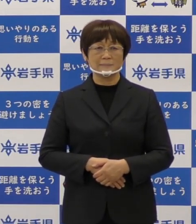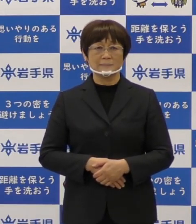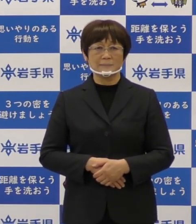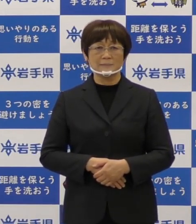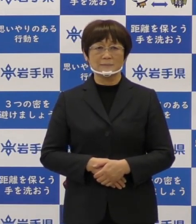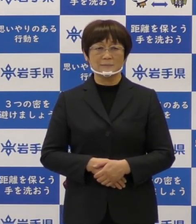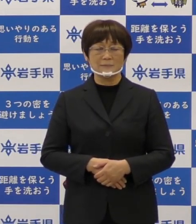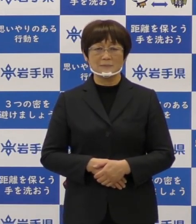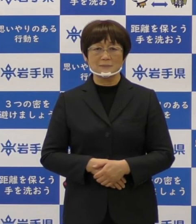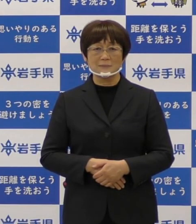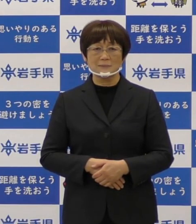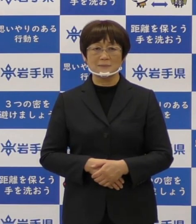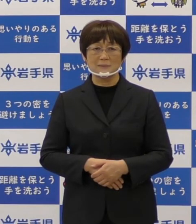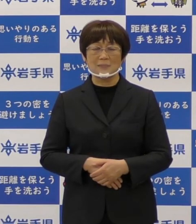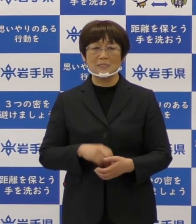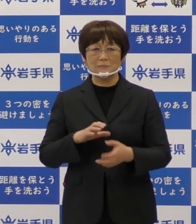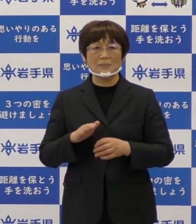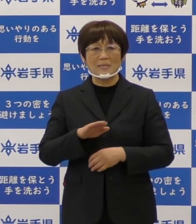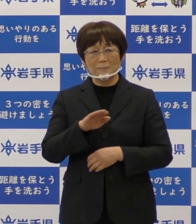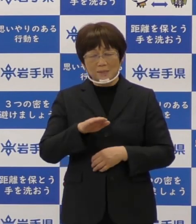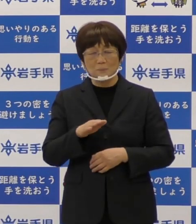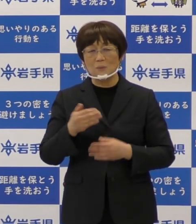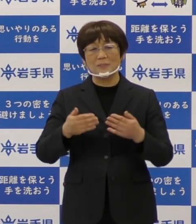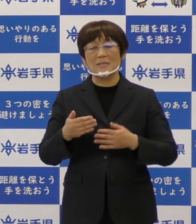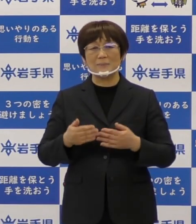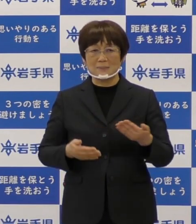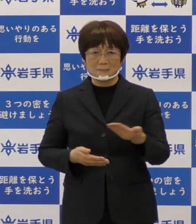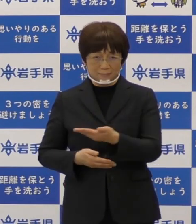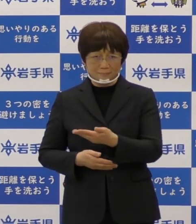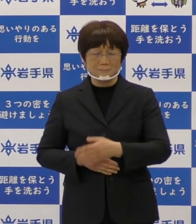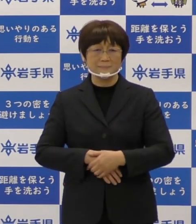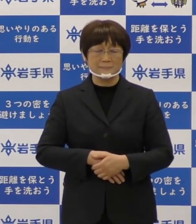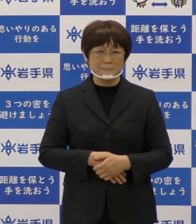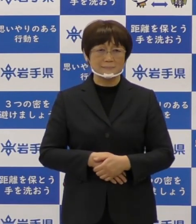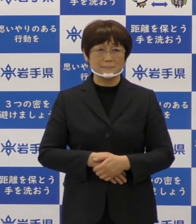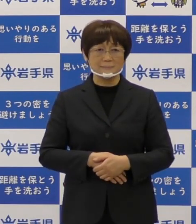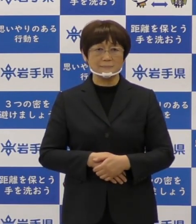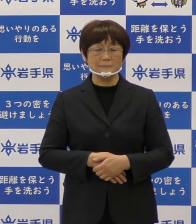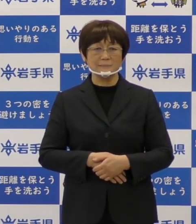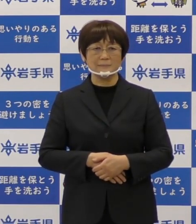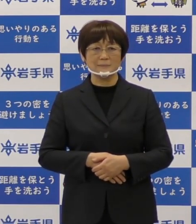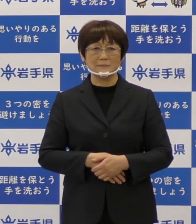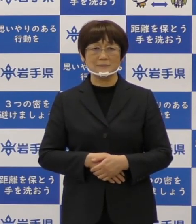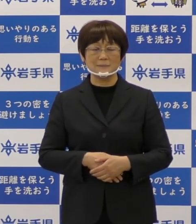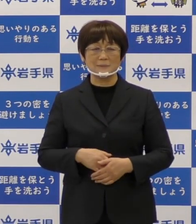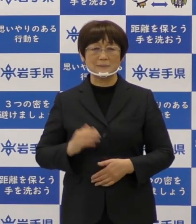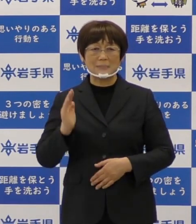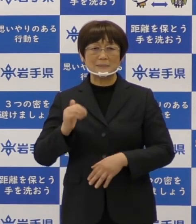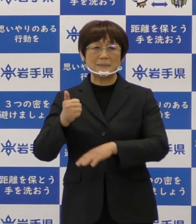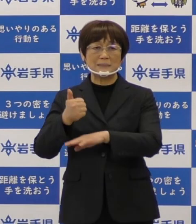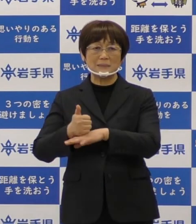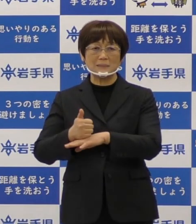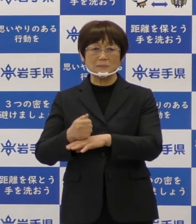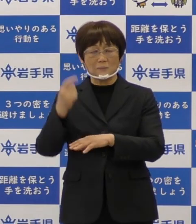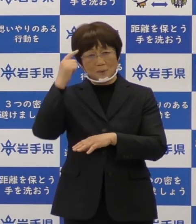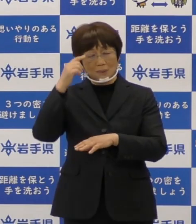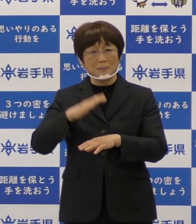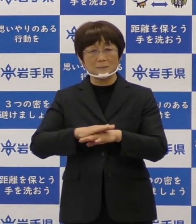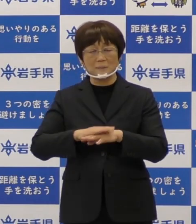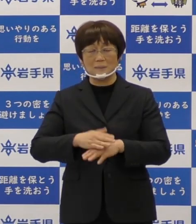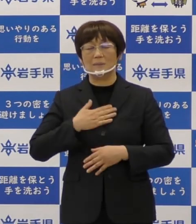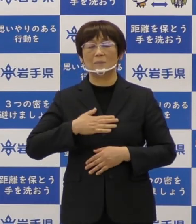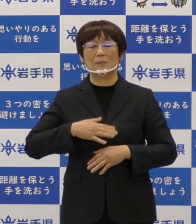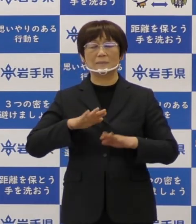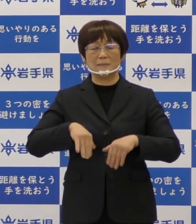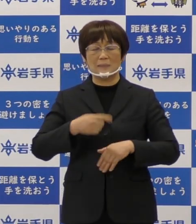気楽に越している佐々木と申します。よろしくお願いします。 先ほどの考えとしては理解してきたんですけれども、ま